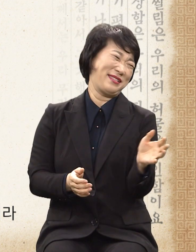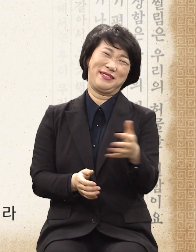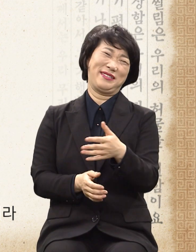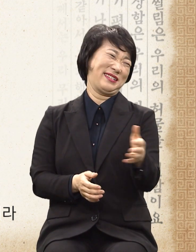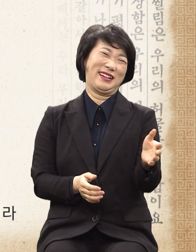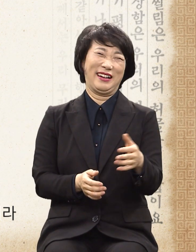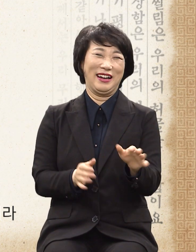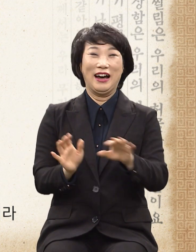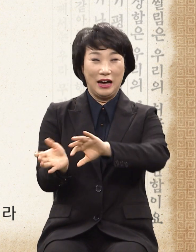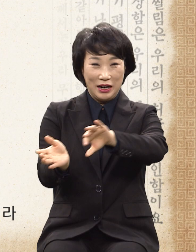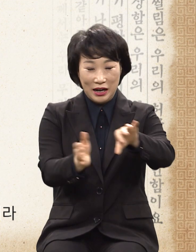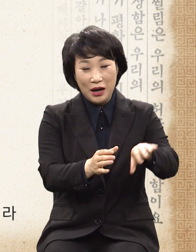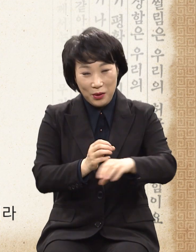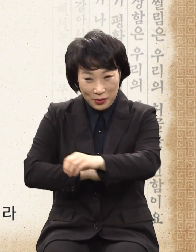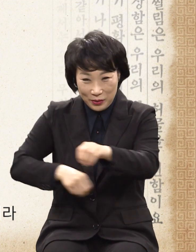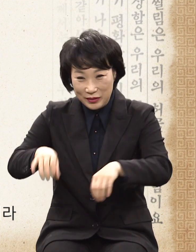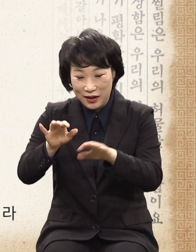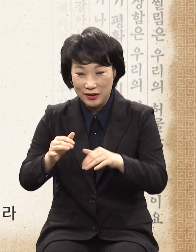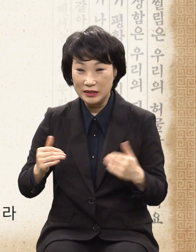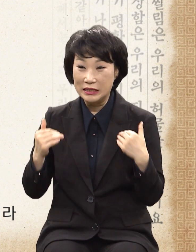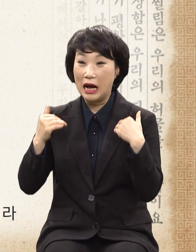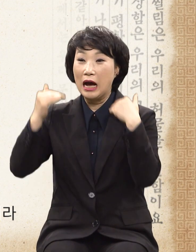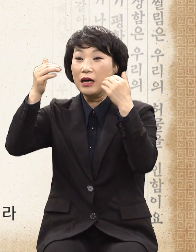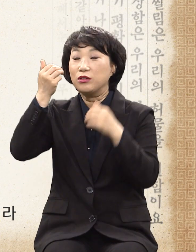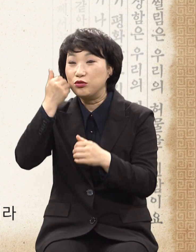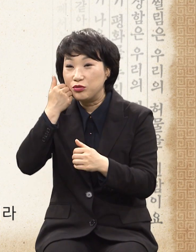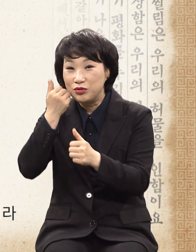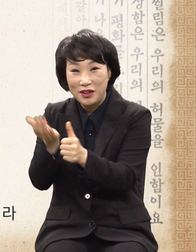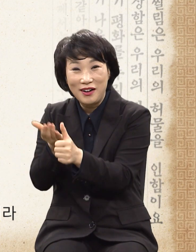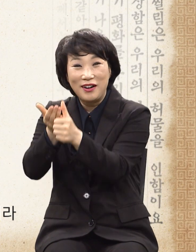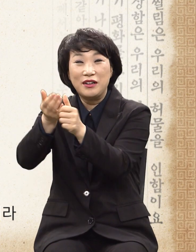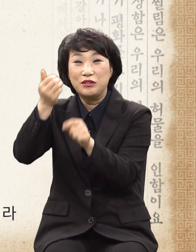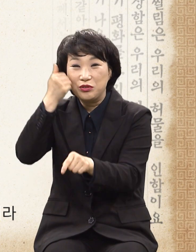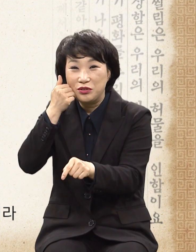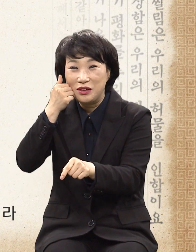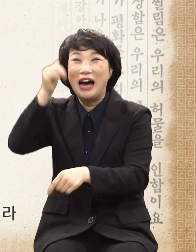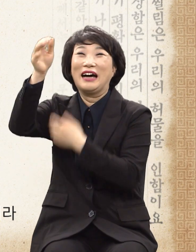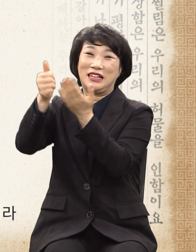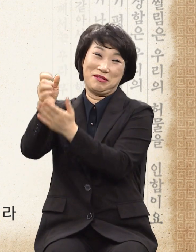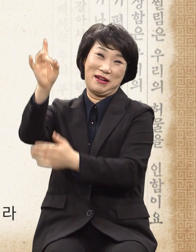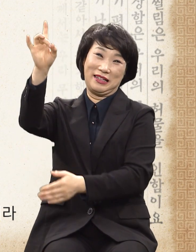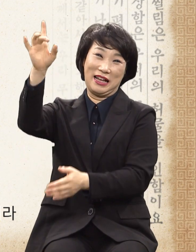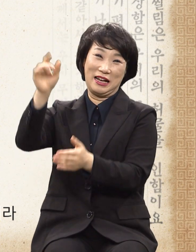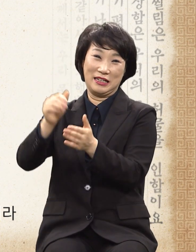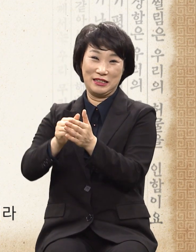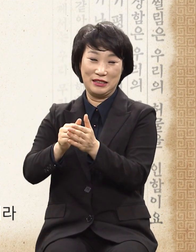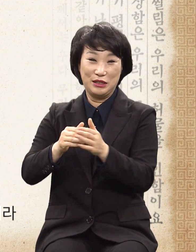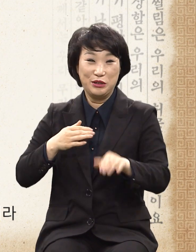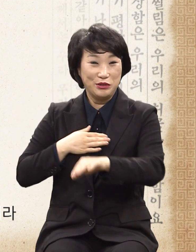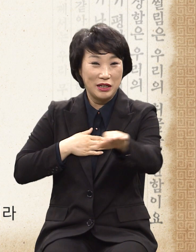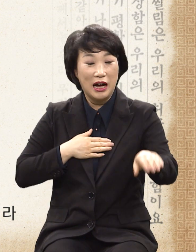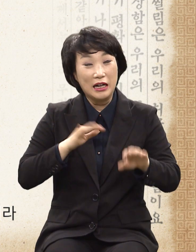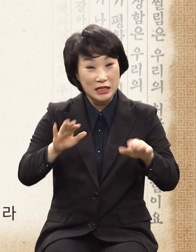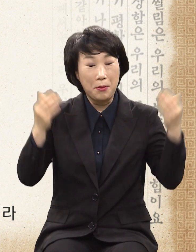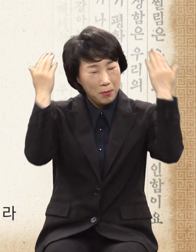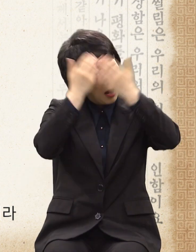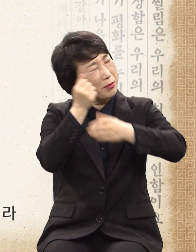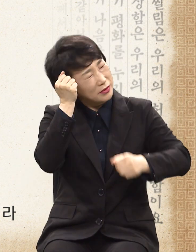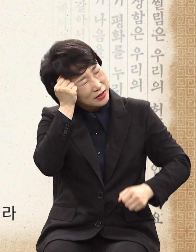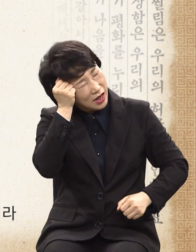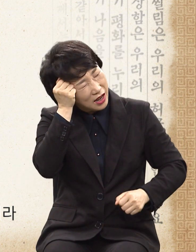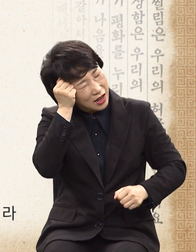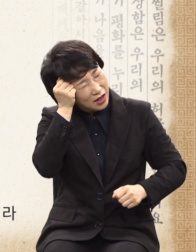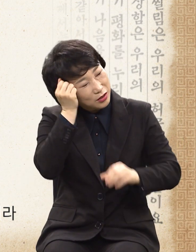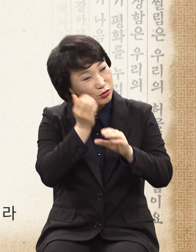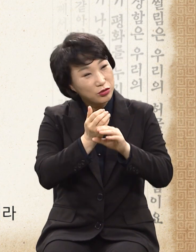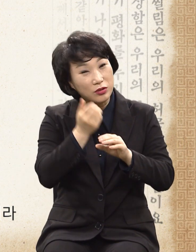아니로되 오직 자라게 하시는 이는 하나님뿐이시라. 우리가 밤중에 자고 있어도